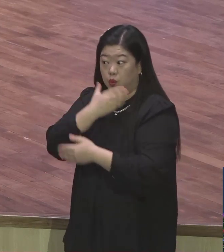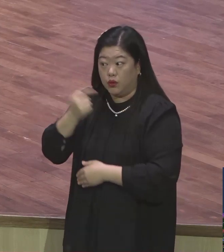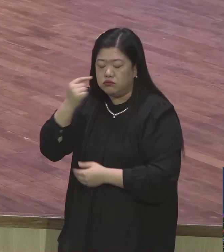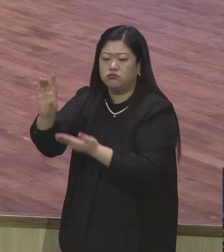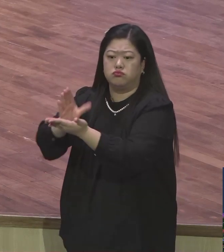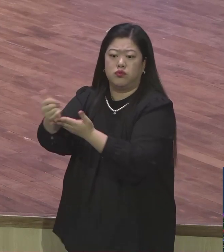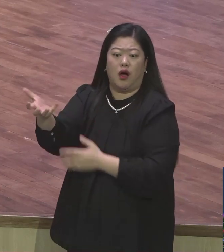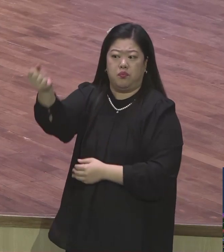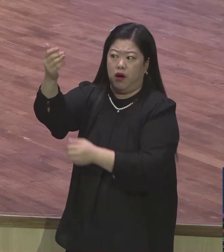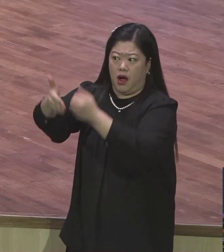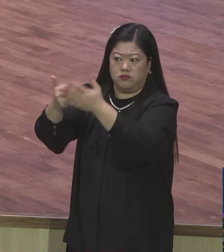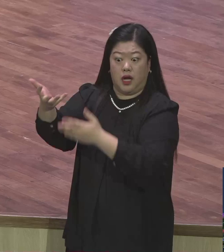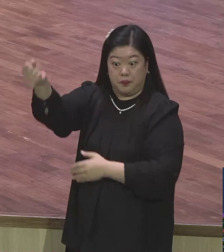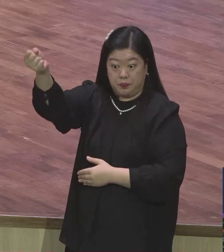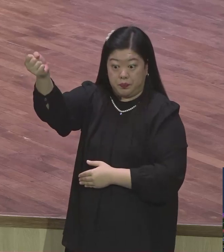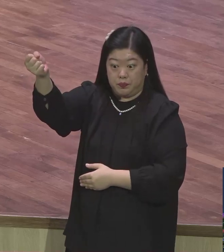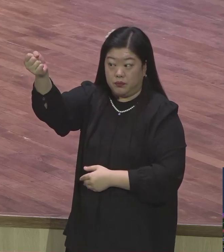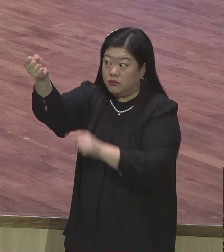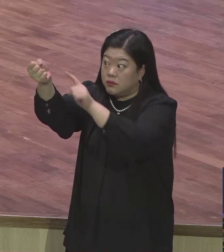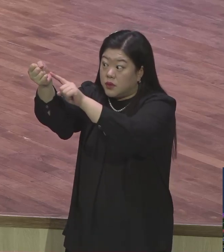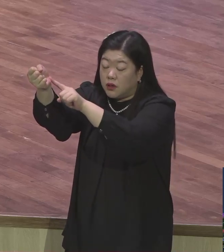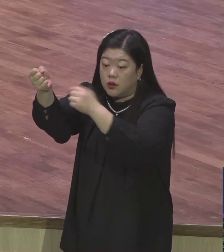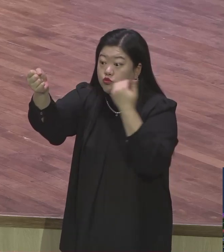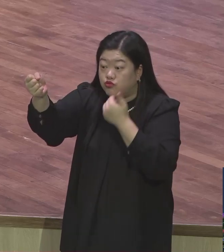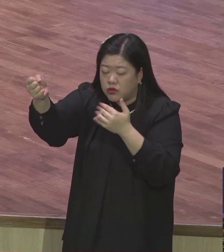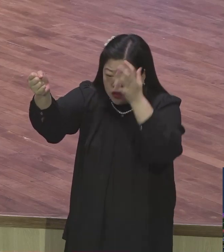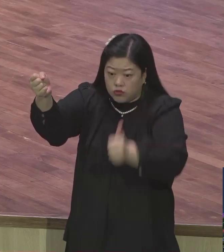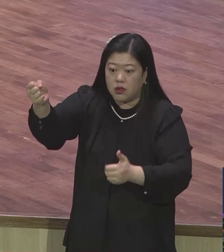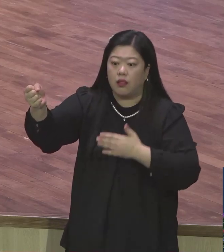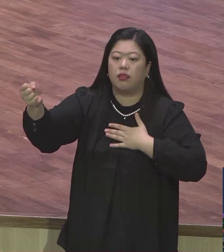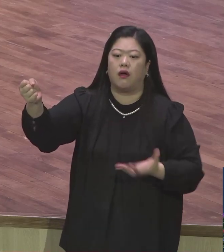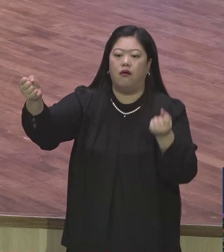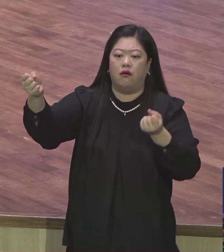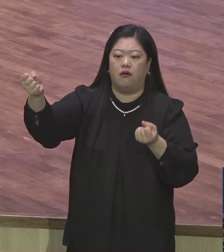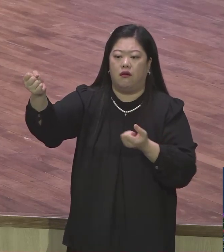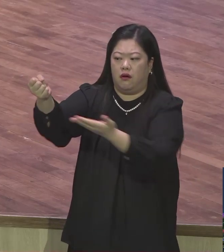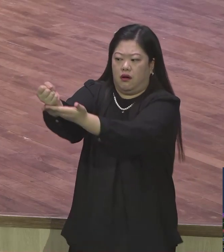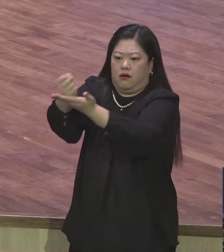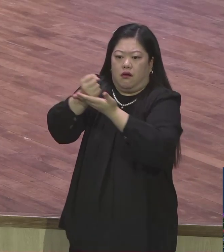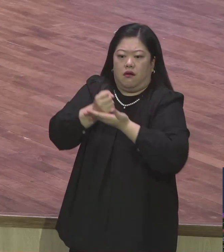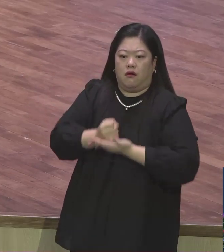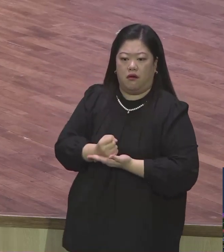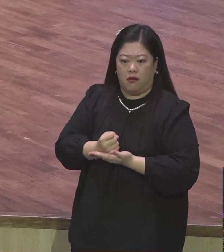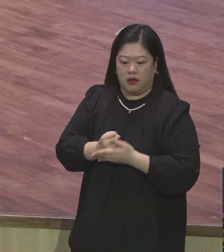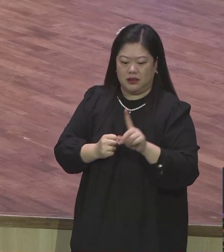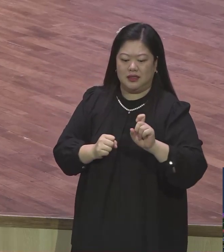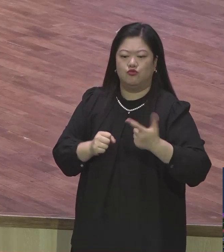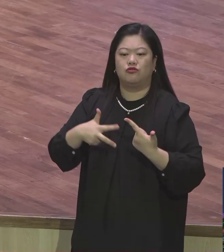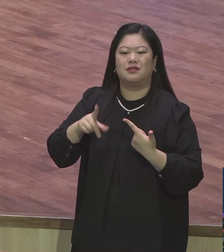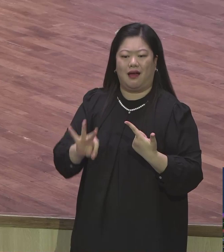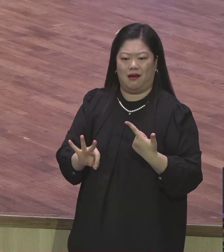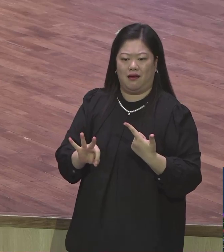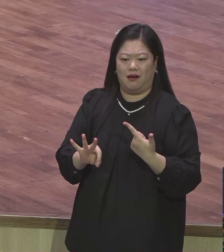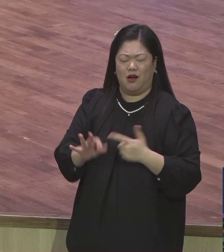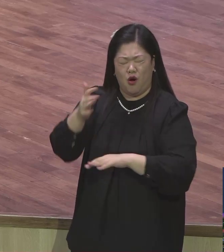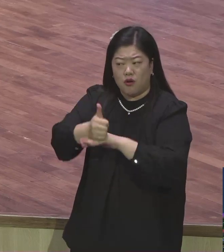너무 감격스러운 나의 복음이다. 그러면서 로마서를 마무리하고 있습니다.